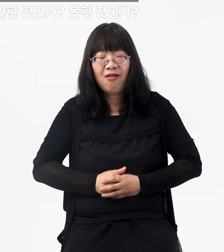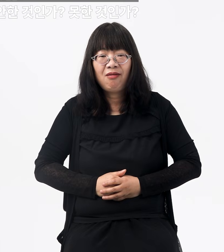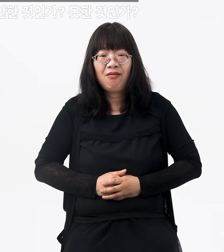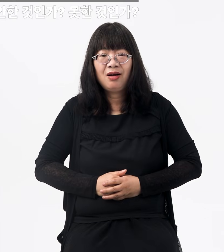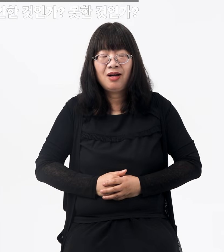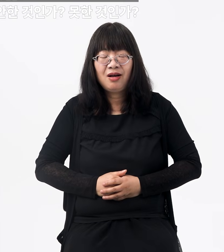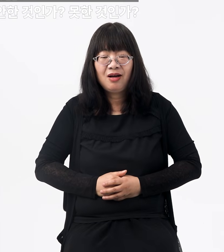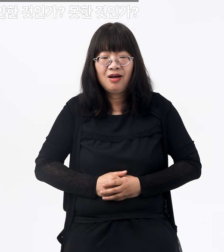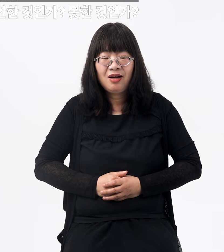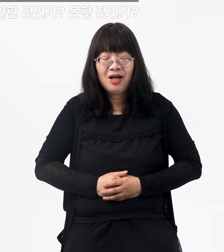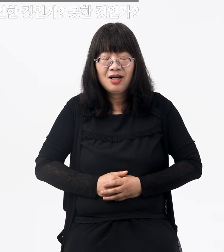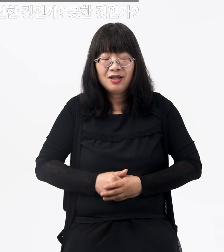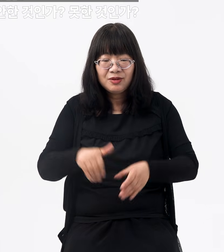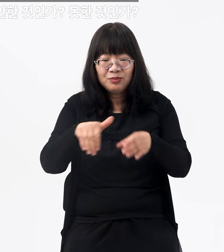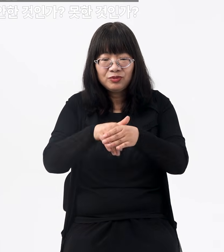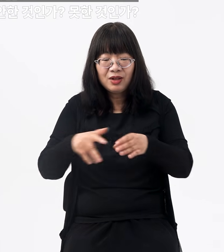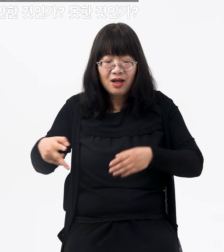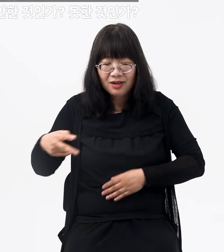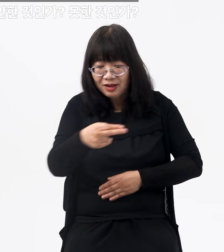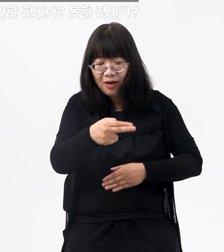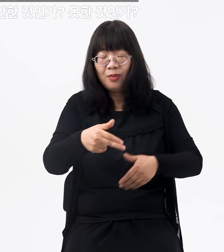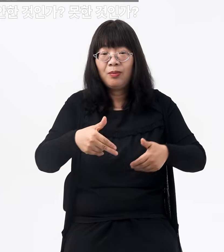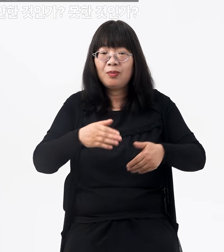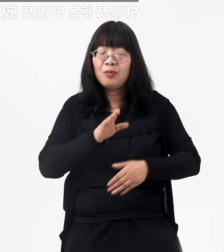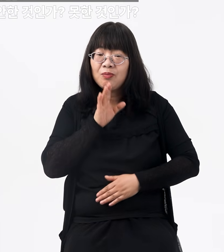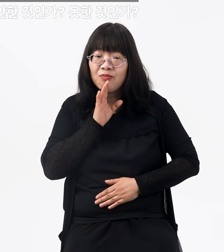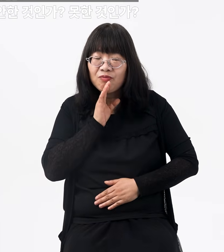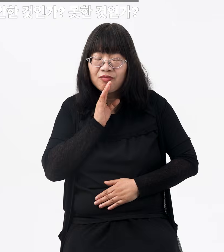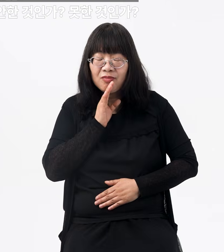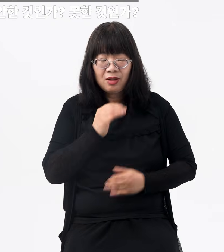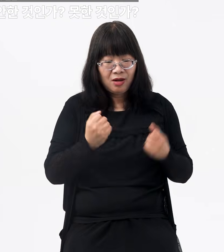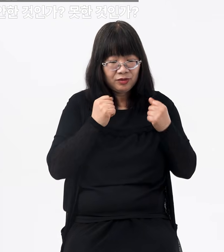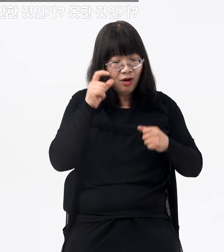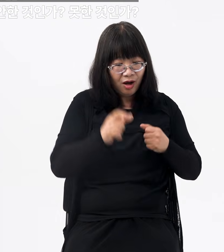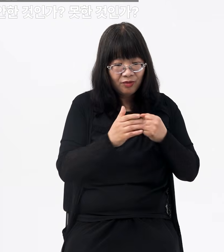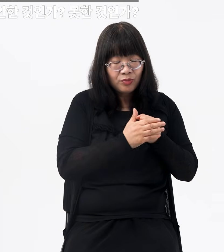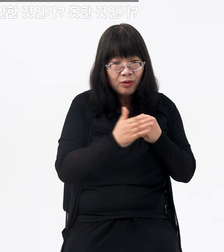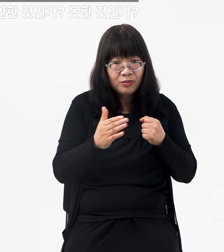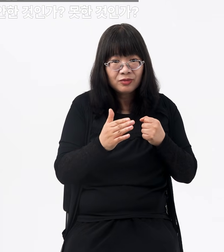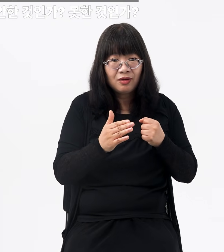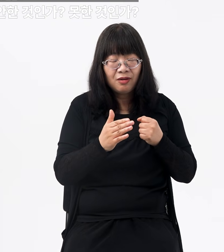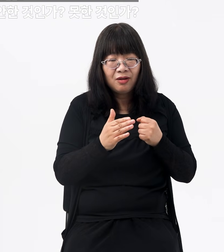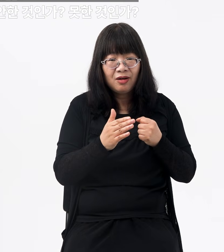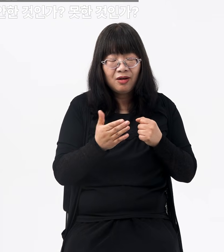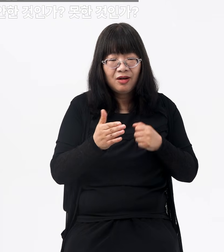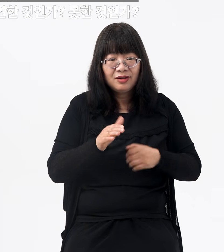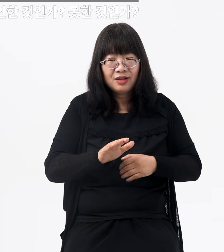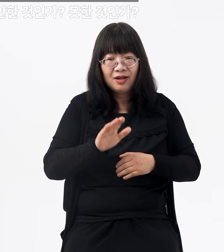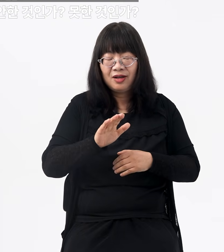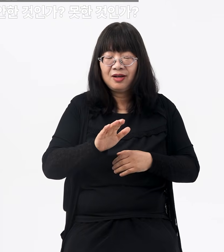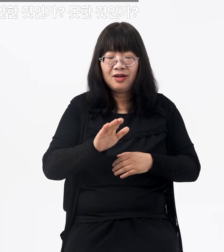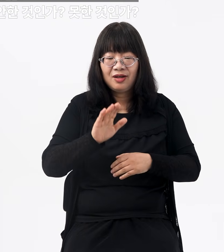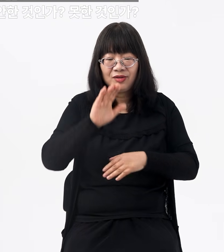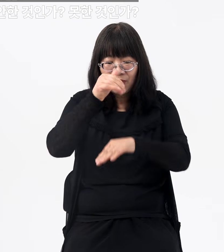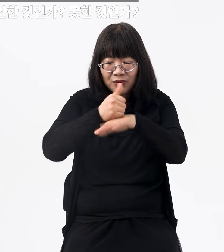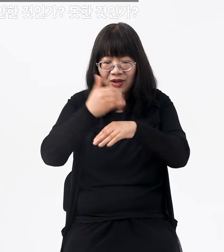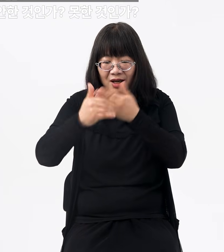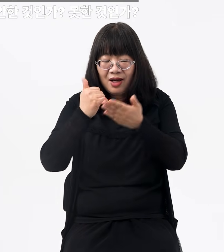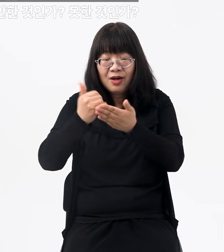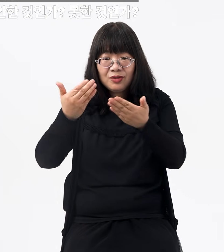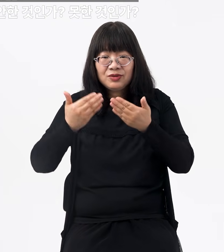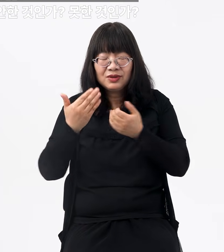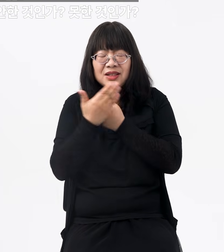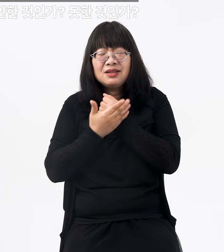문화를 제거해야 옳았습니다. 강성해졌는데, 그러니까 결국은 그들은 결국 하나님이